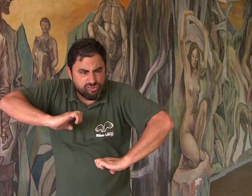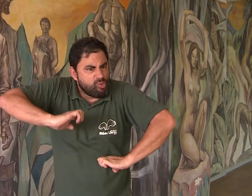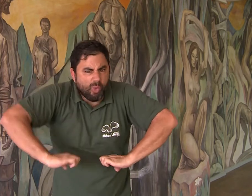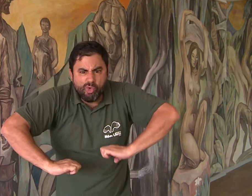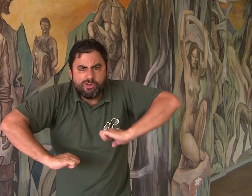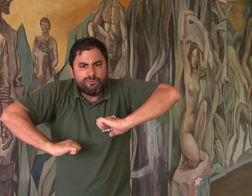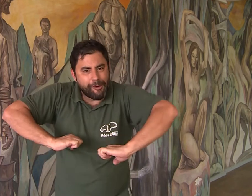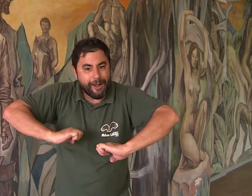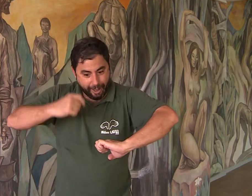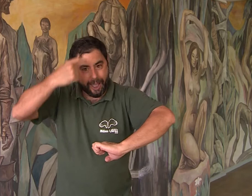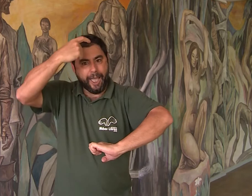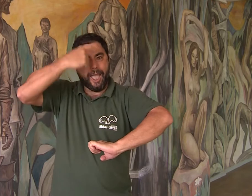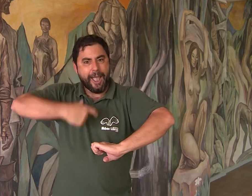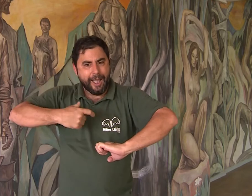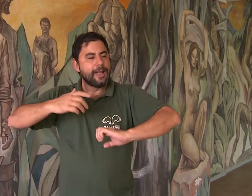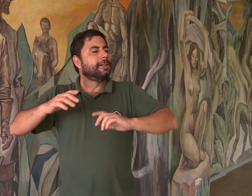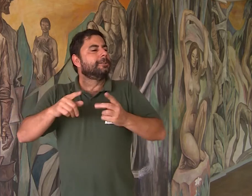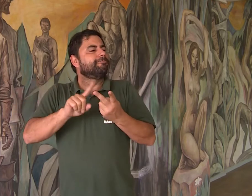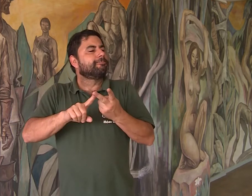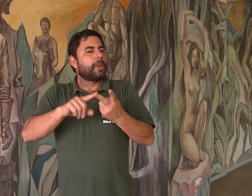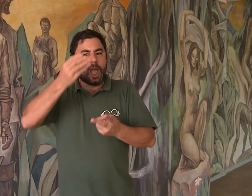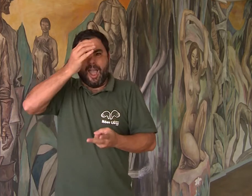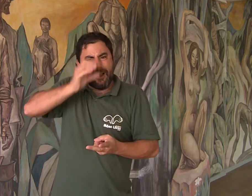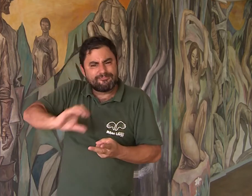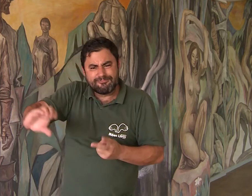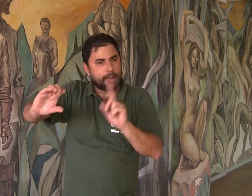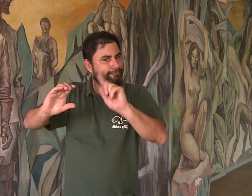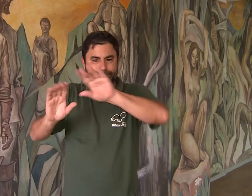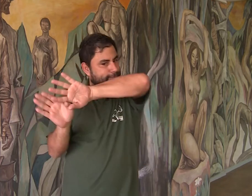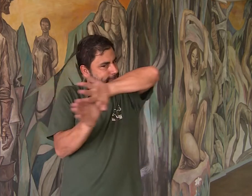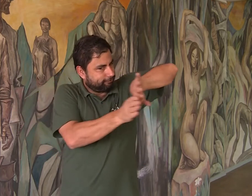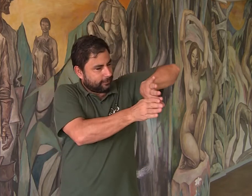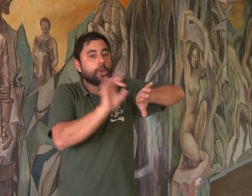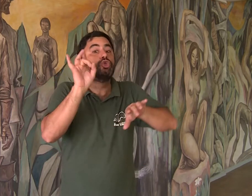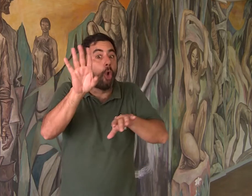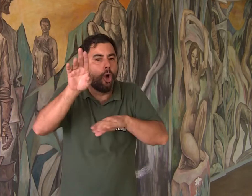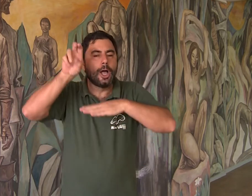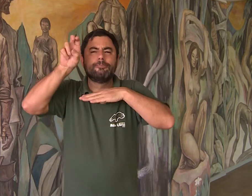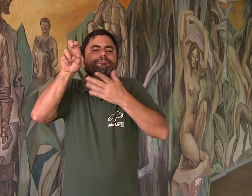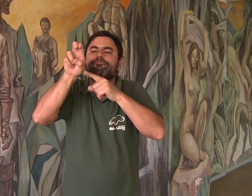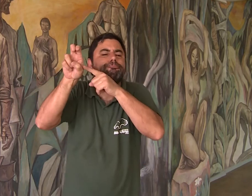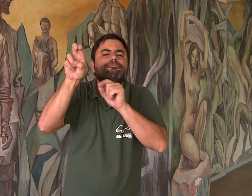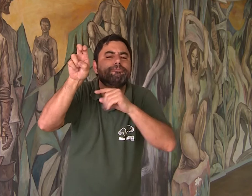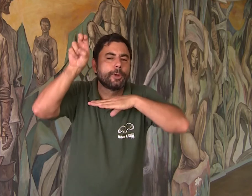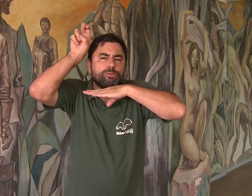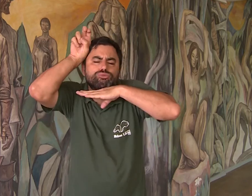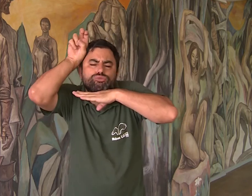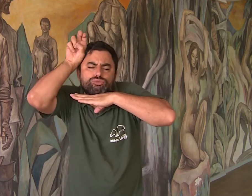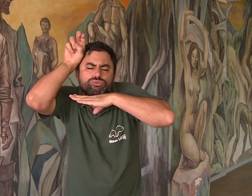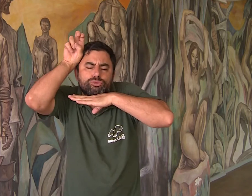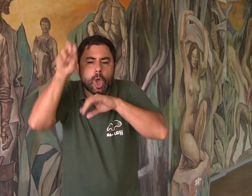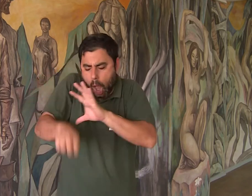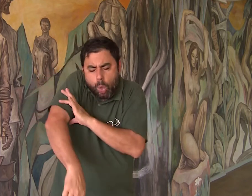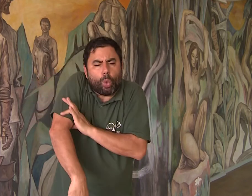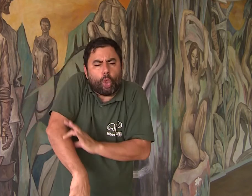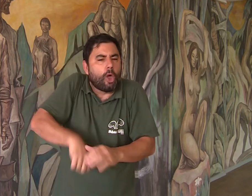dos animais. A gente está incorporando, né, aquele personagem. Na verdade, a gente não usa Libras, a gente incorpora os movimentos,